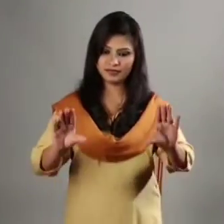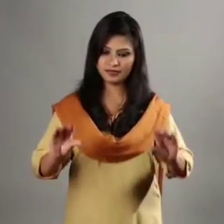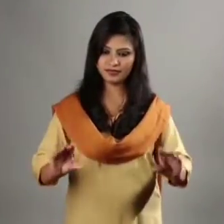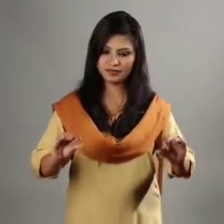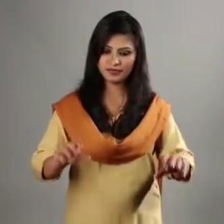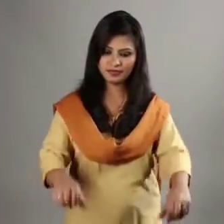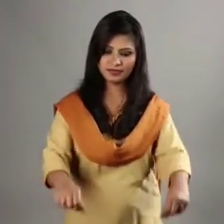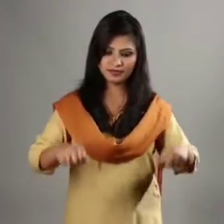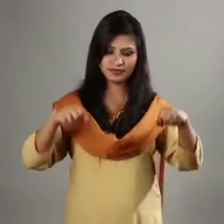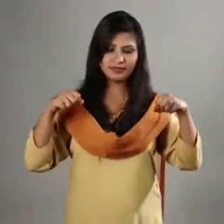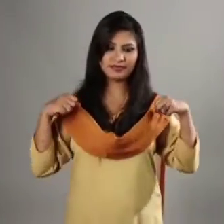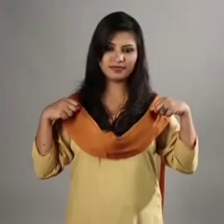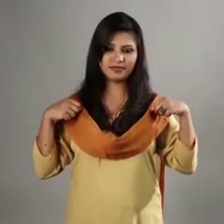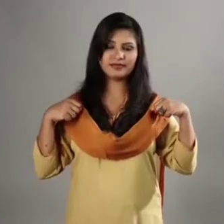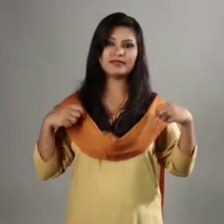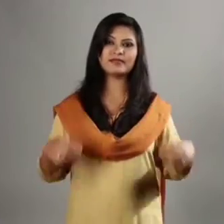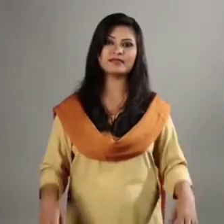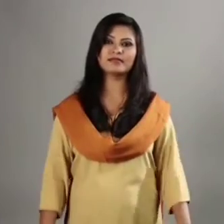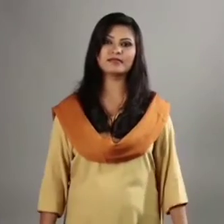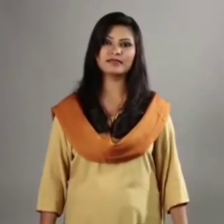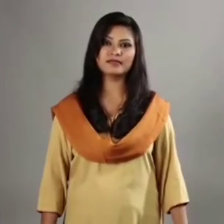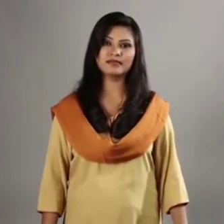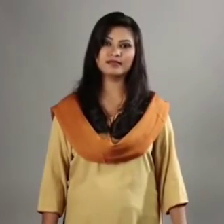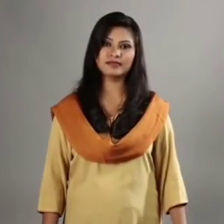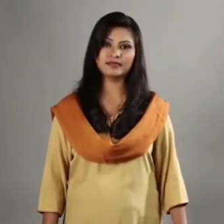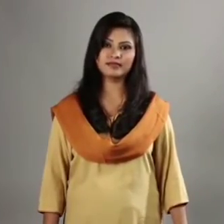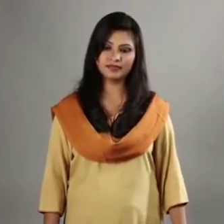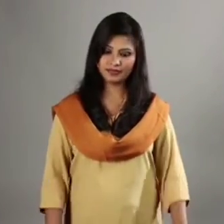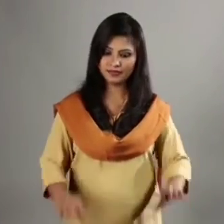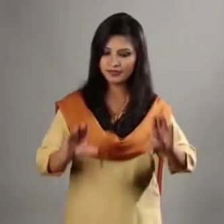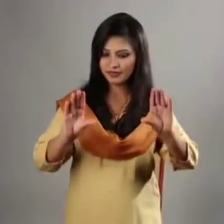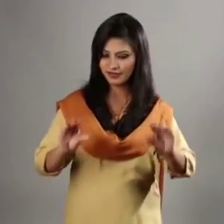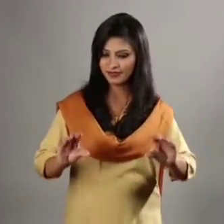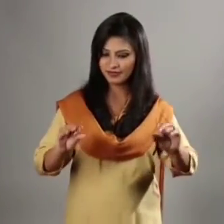कंफर्टर. रजाई.